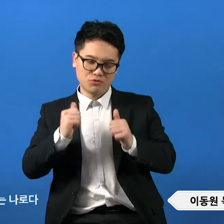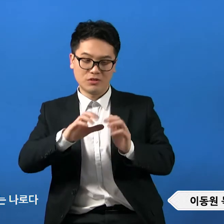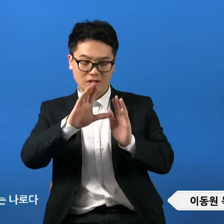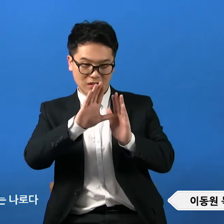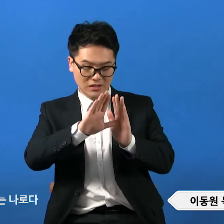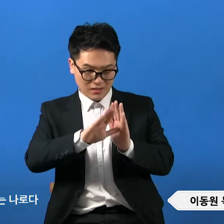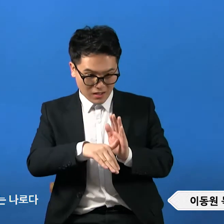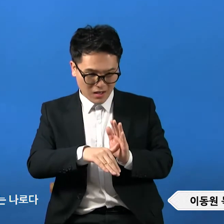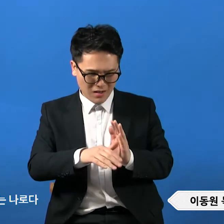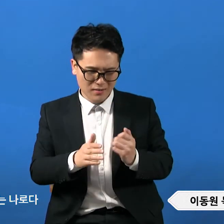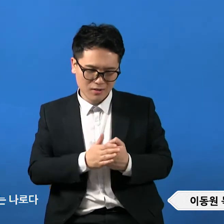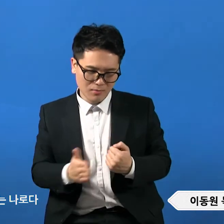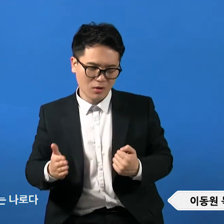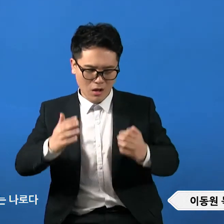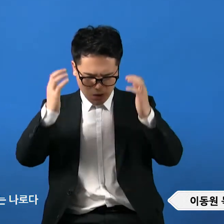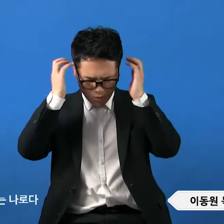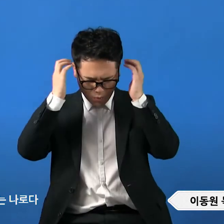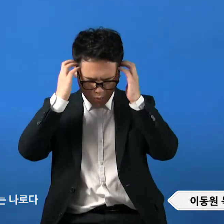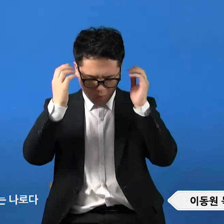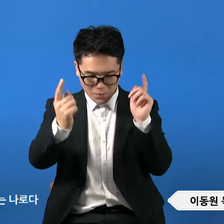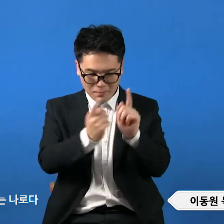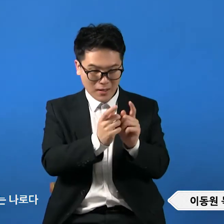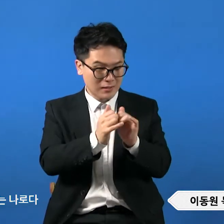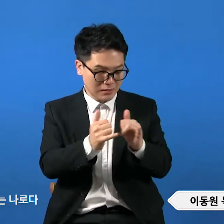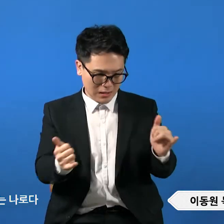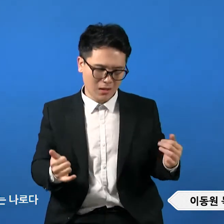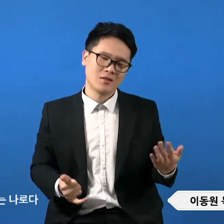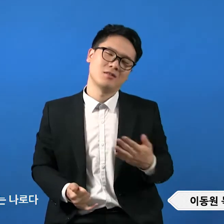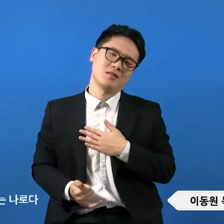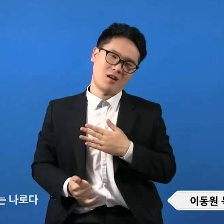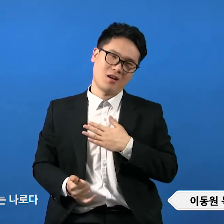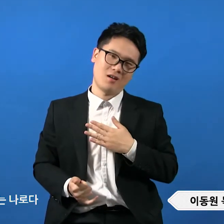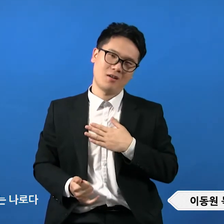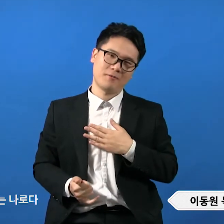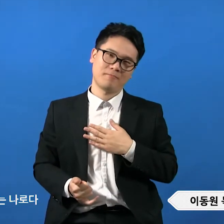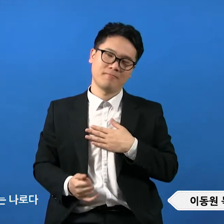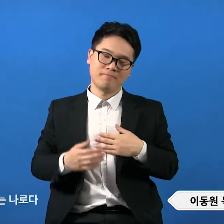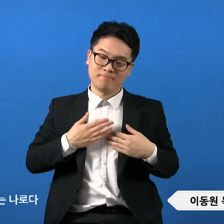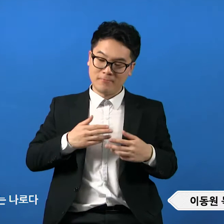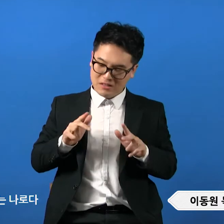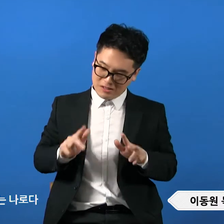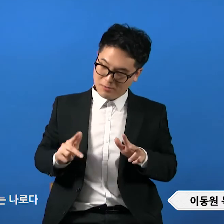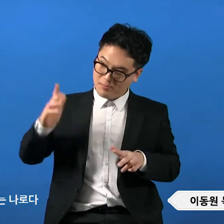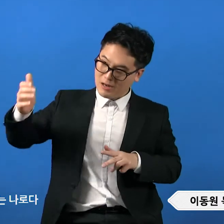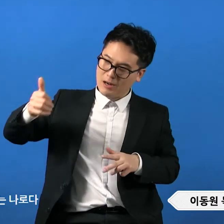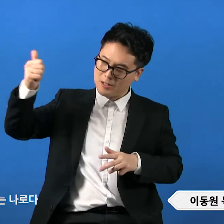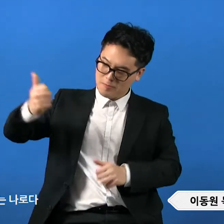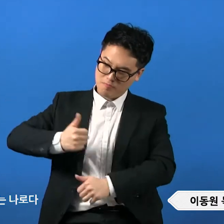때로 말미암아 고난당한 자는 나로다. 내가 지금 하나님의